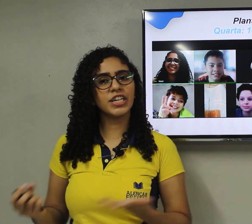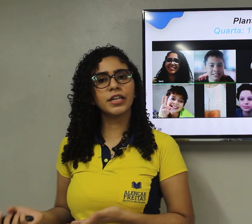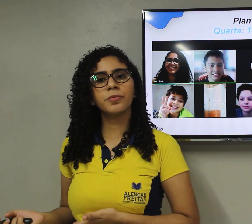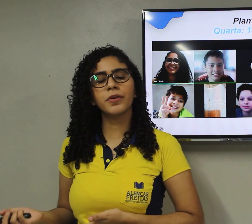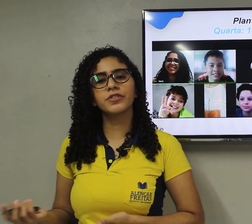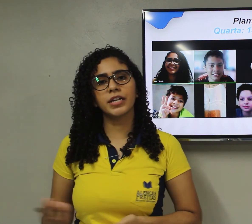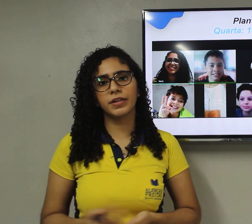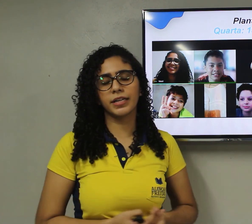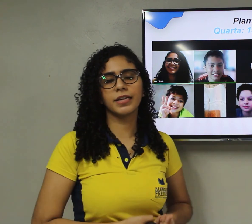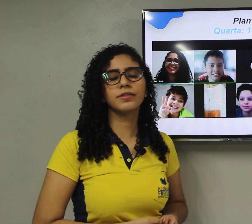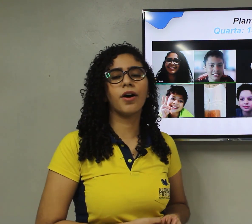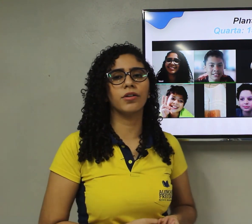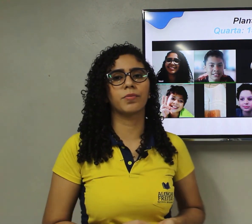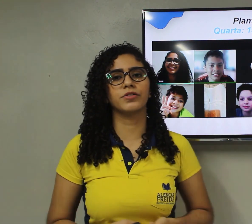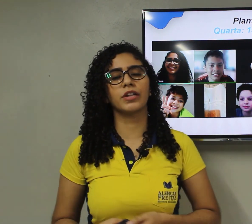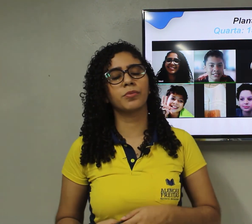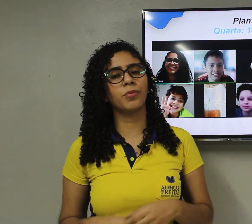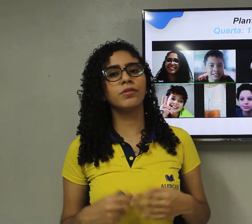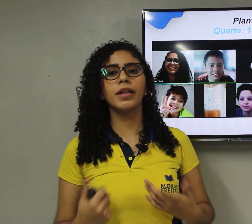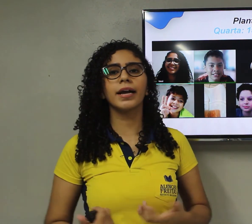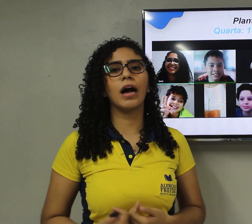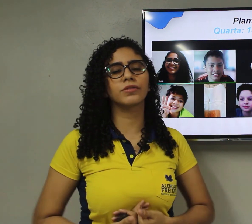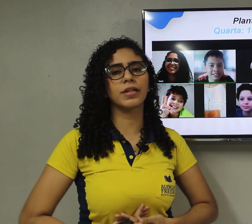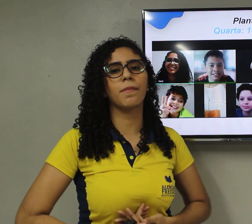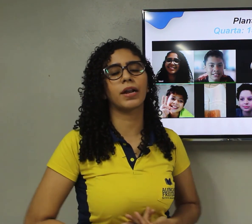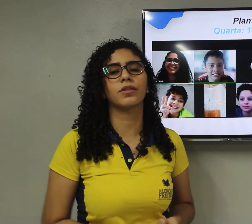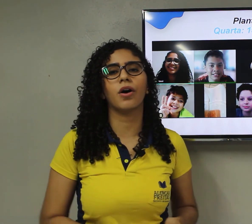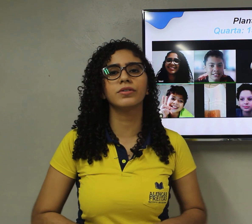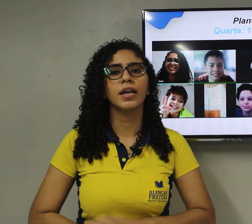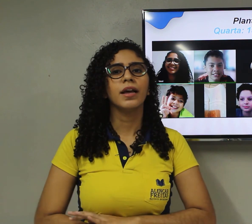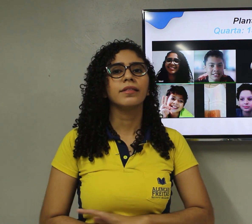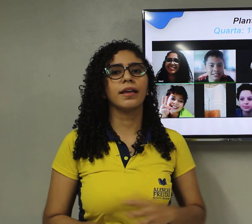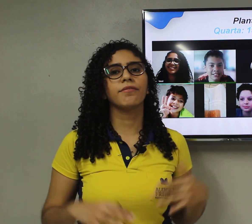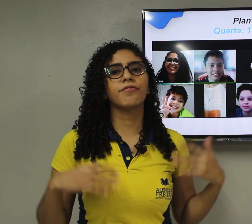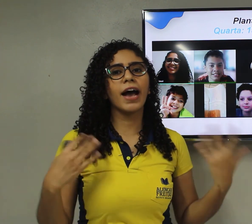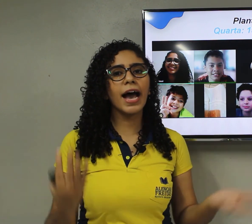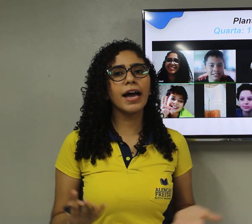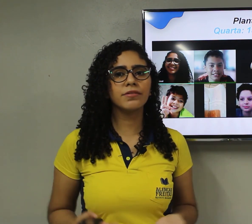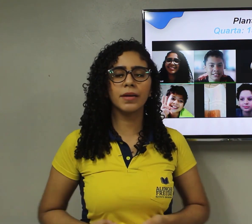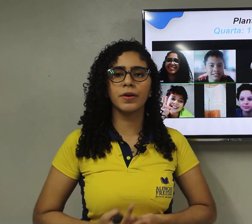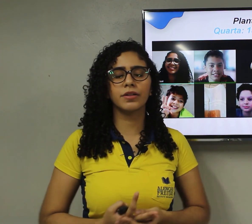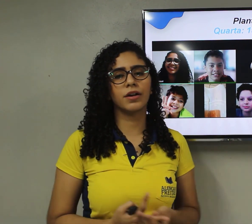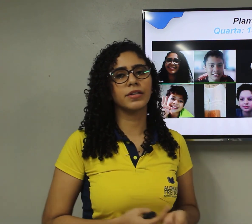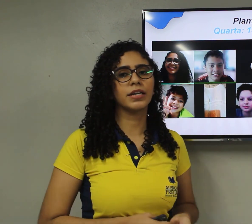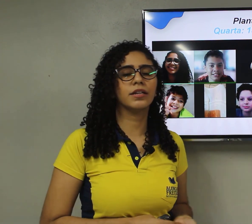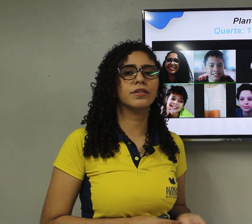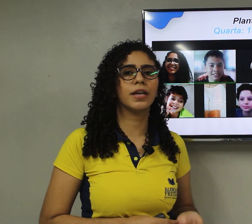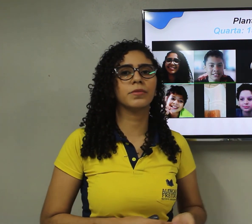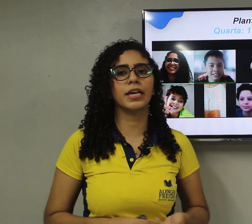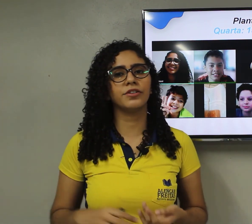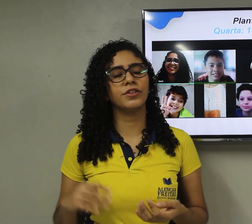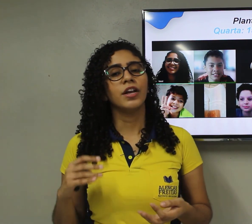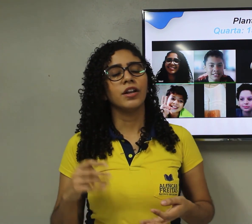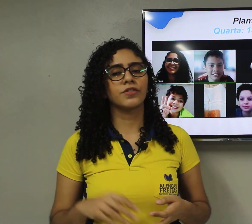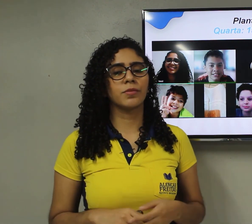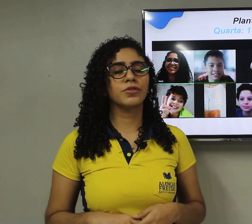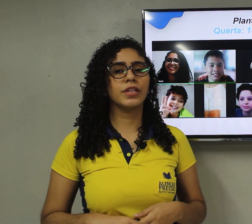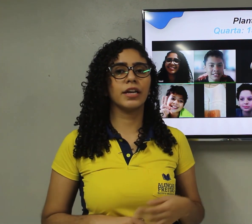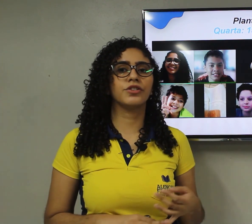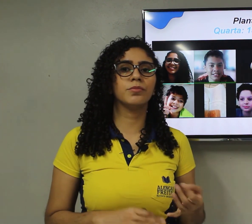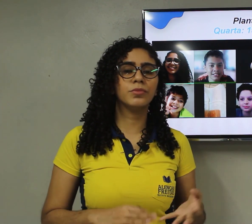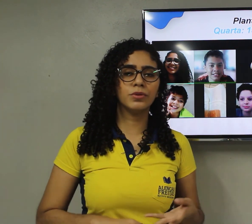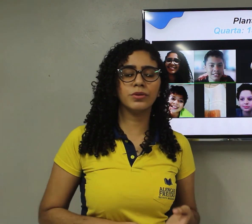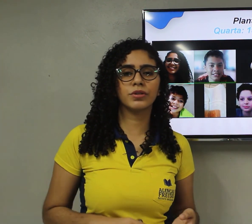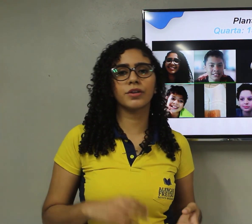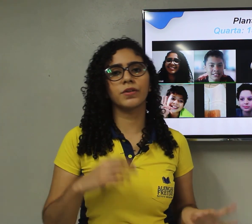A gente está tendo um projeto aqui na escola, um projeto muito legal dos laboratórios. Tem vários laboratórios aqui, nós temos aí, nós vamos